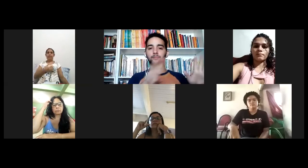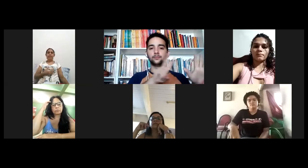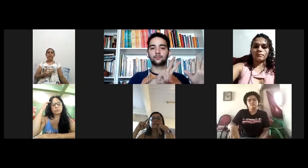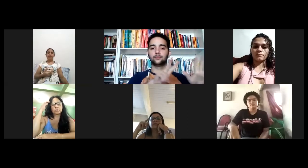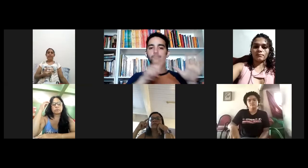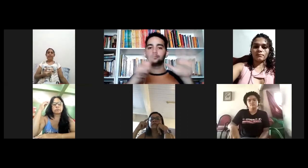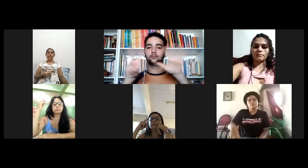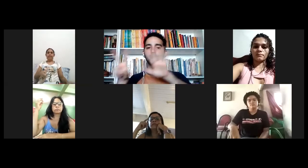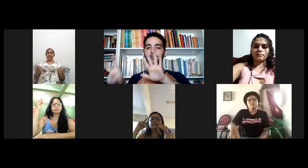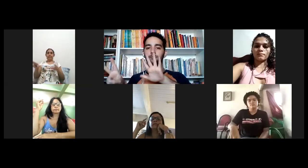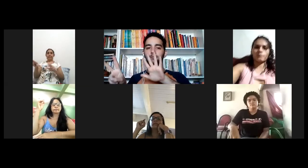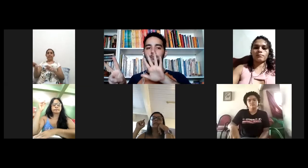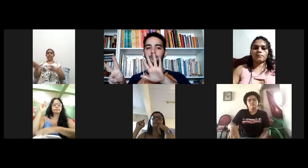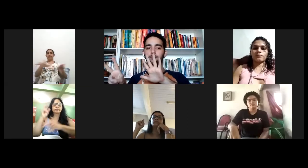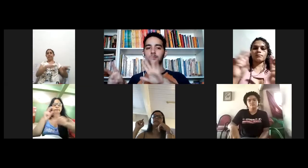Semana.